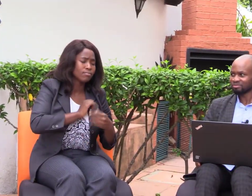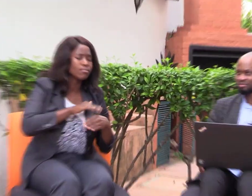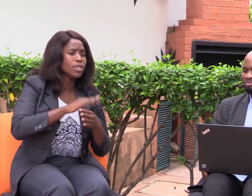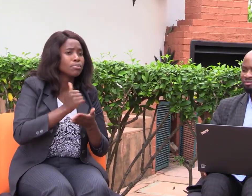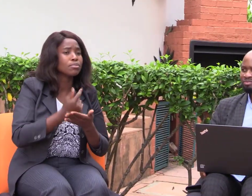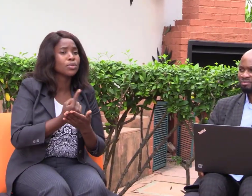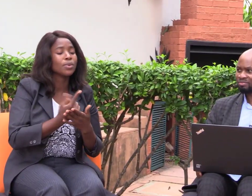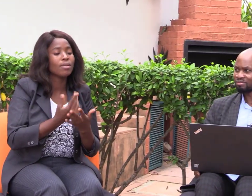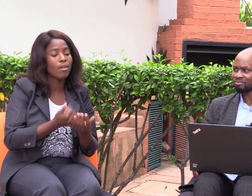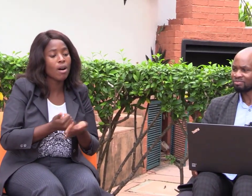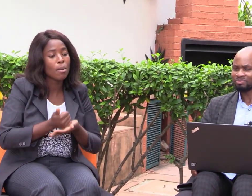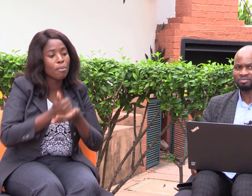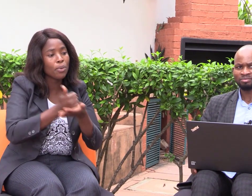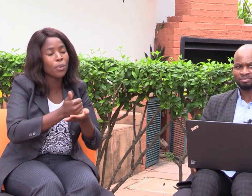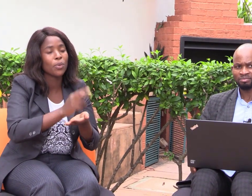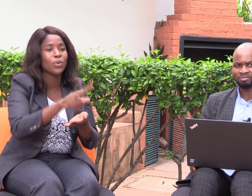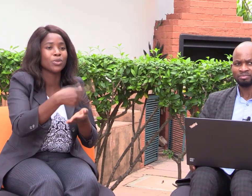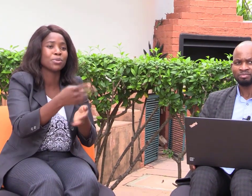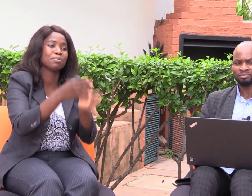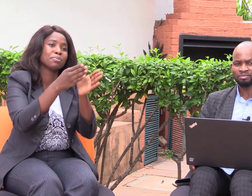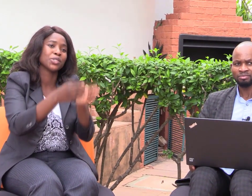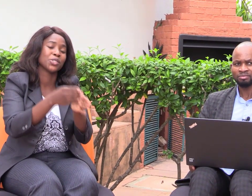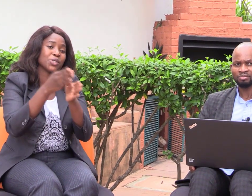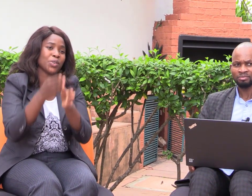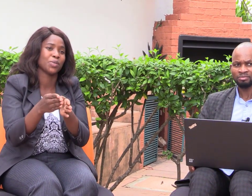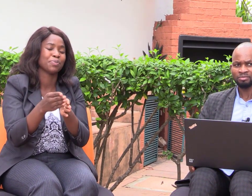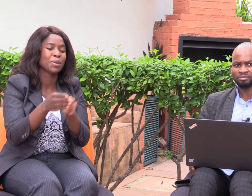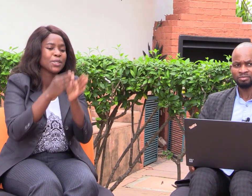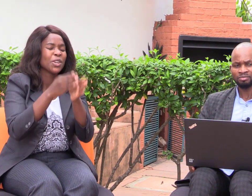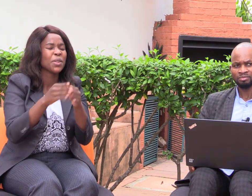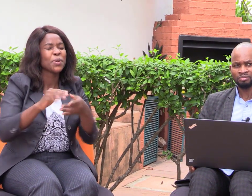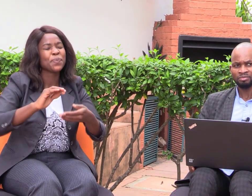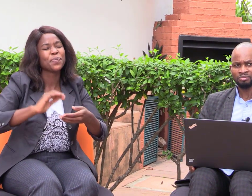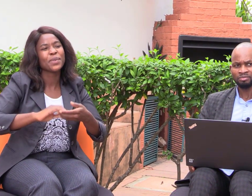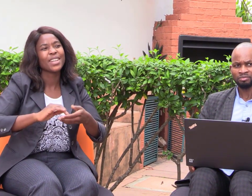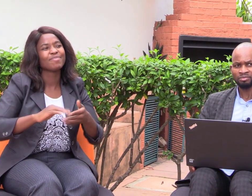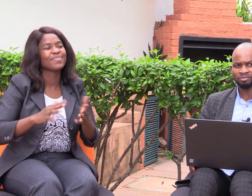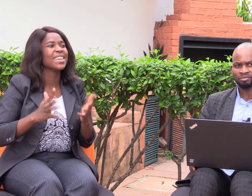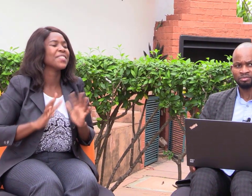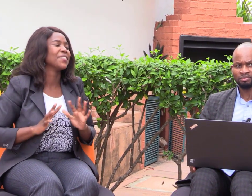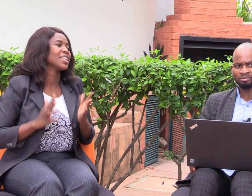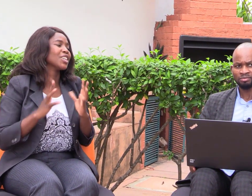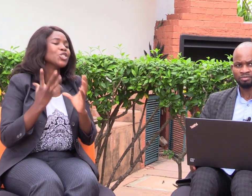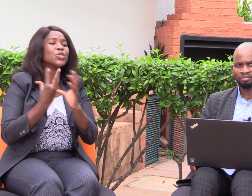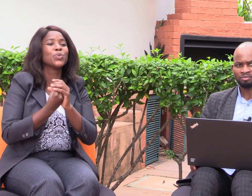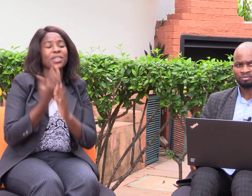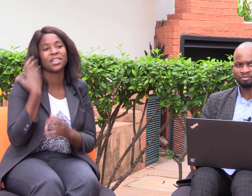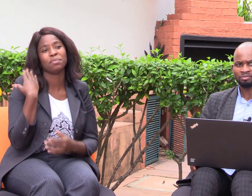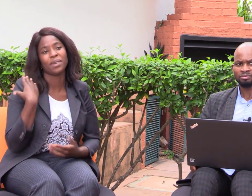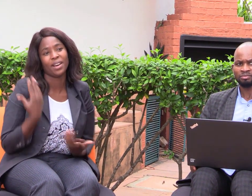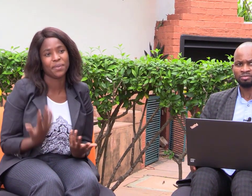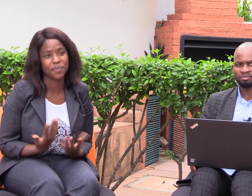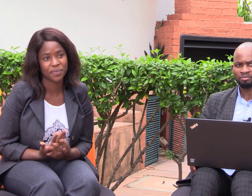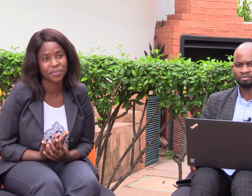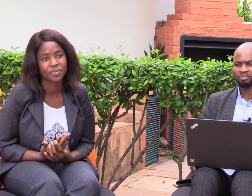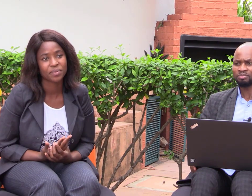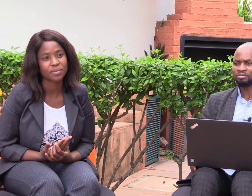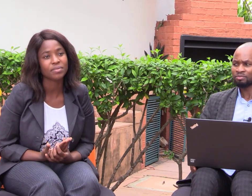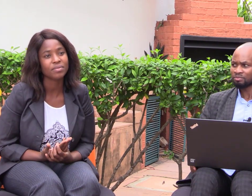vamos aceitando o que nós temos e vamos aceitando o apoio das outras pessoas. Exemplo,